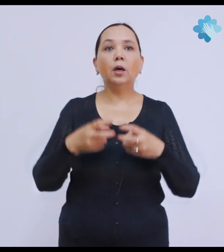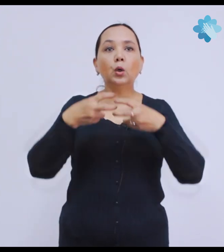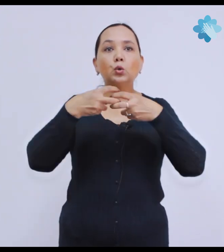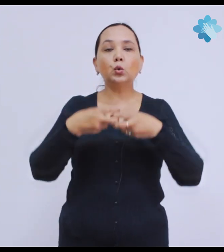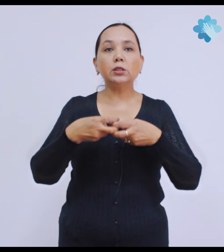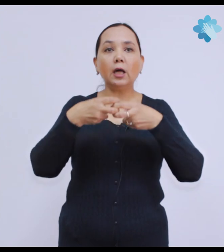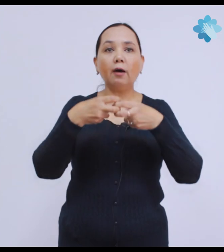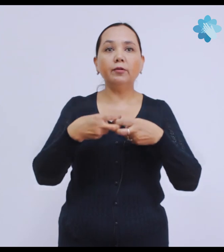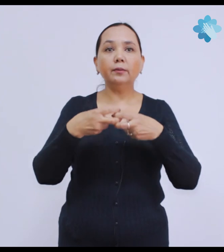суставы